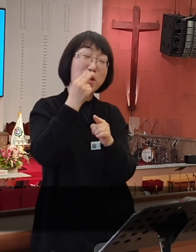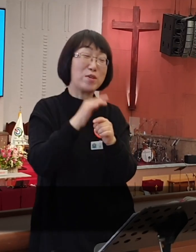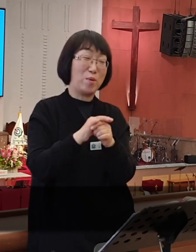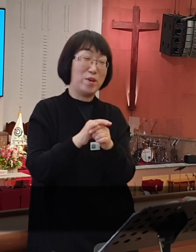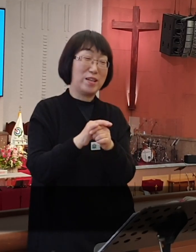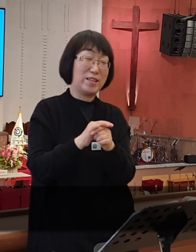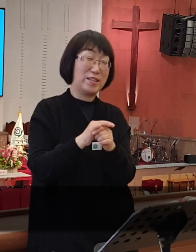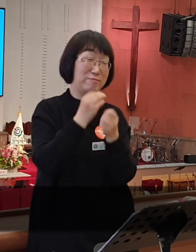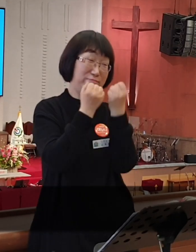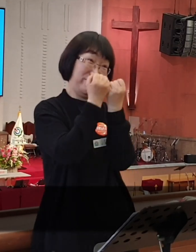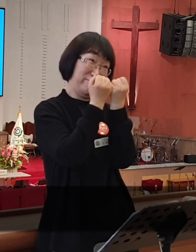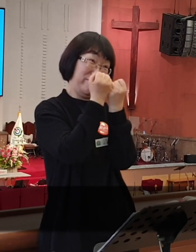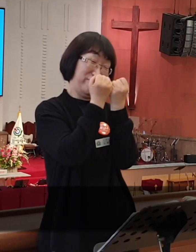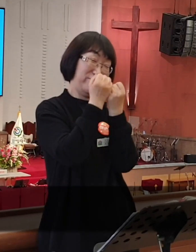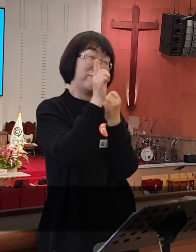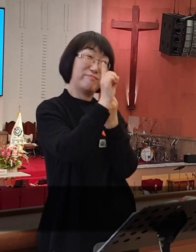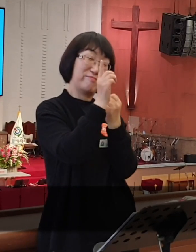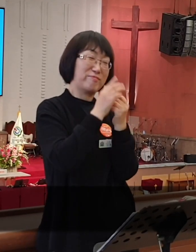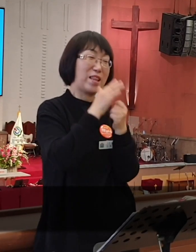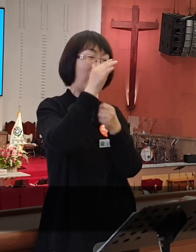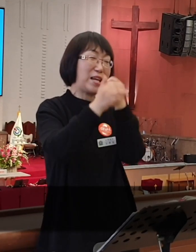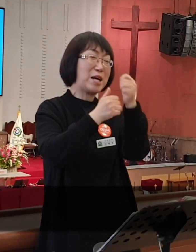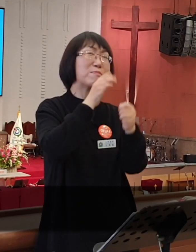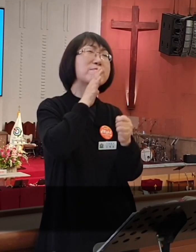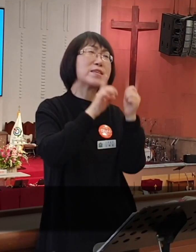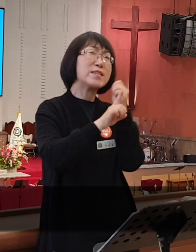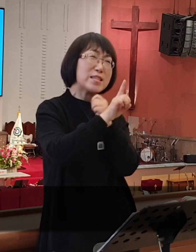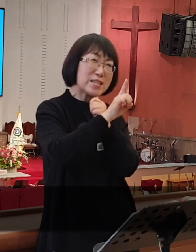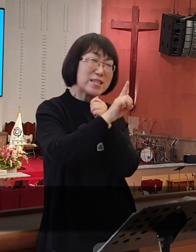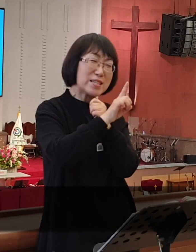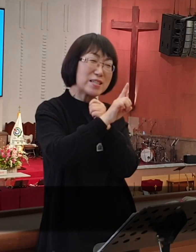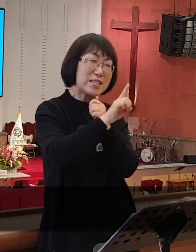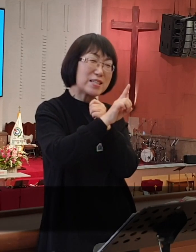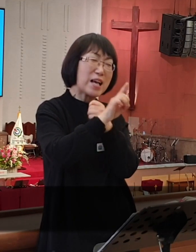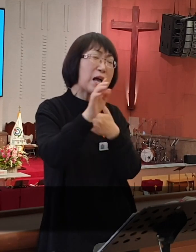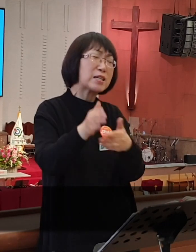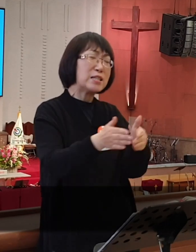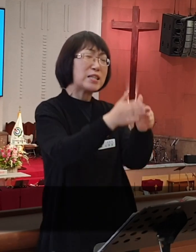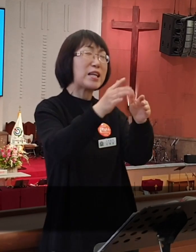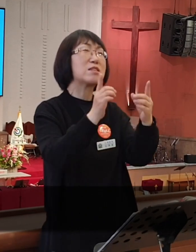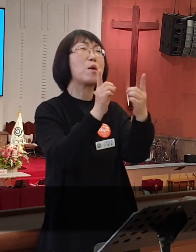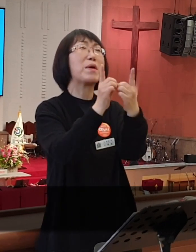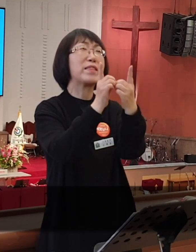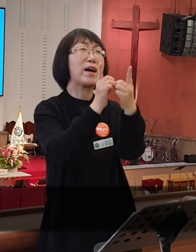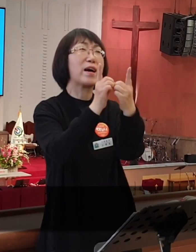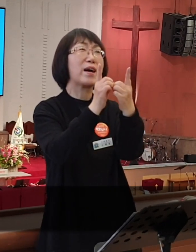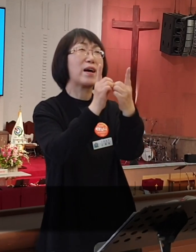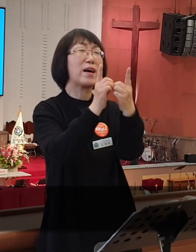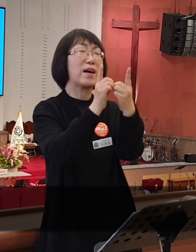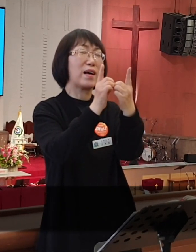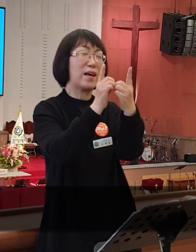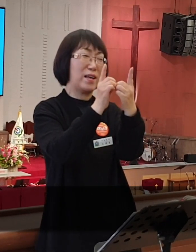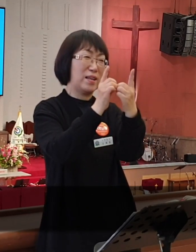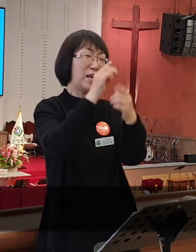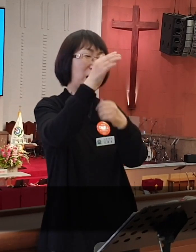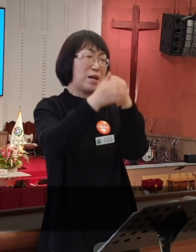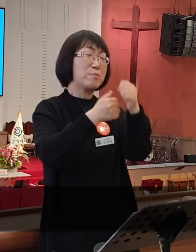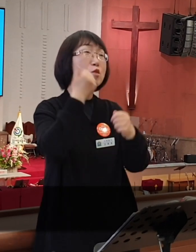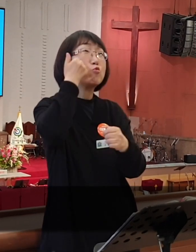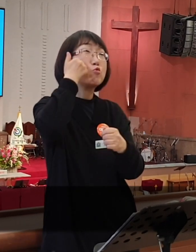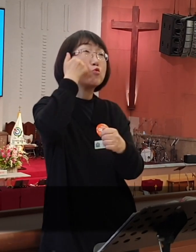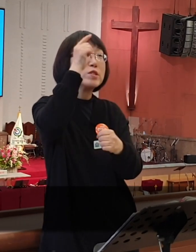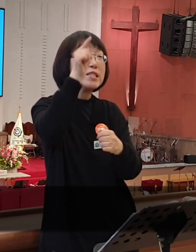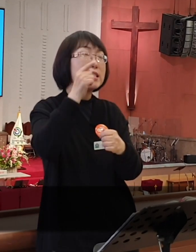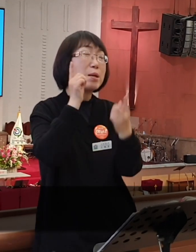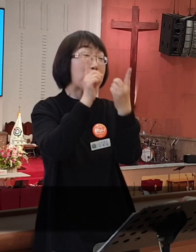그래서 이렇게 설명됩니다. 어떻게 해요? 하나님의 진리를 그 길에서 만나요. 하나님의 진리입니다. 하나님이